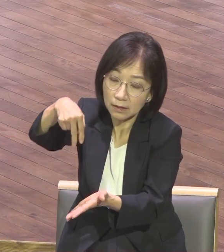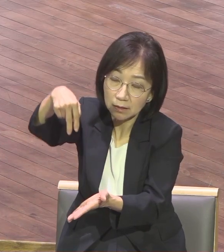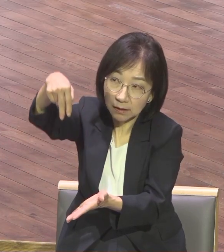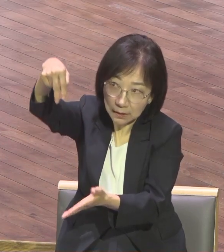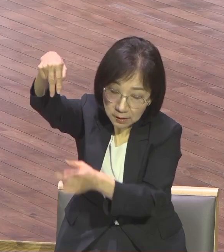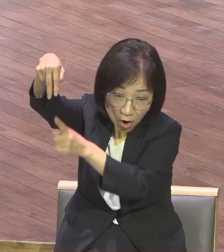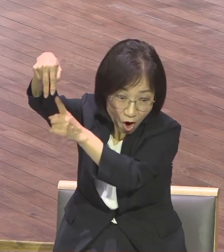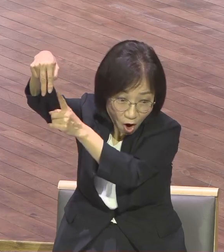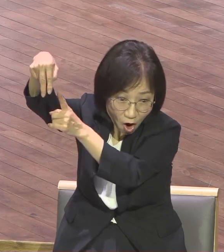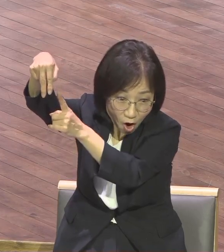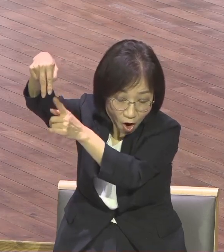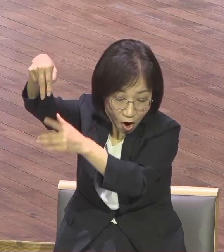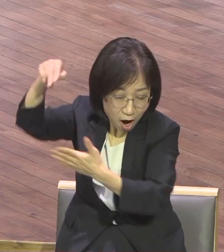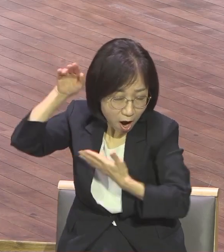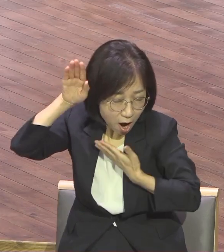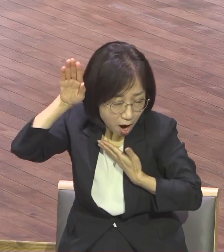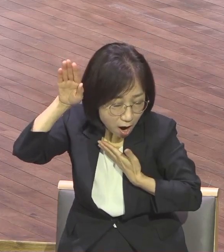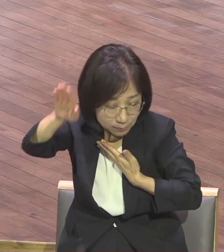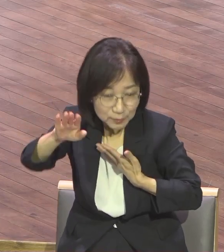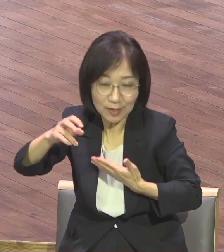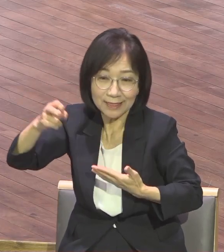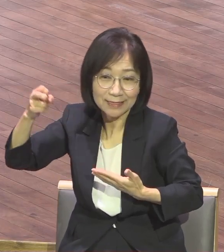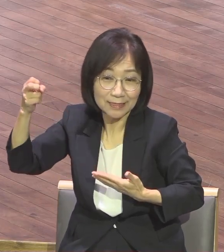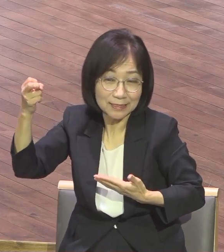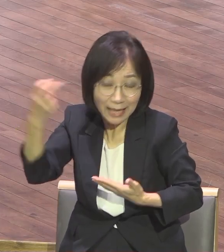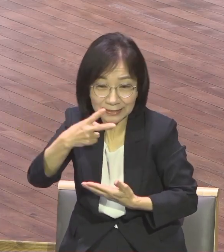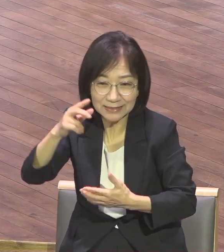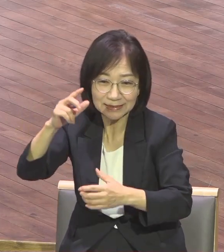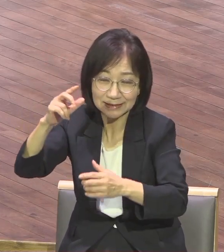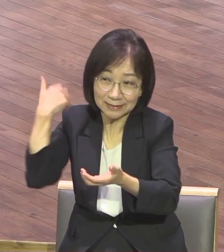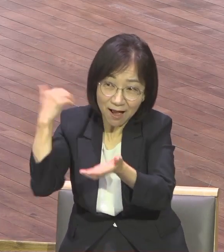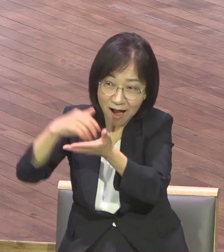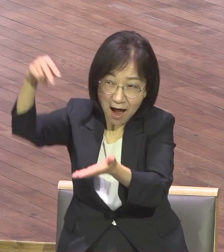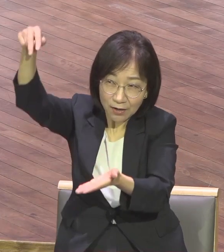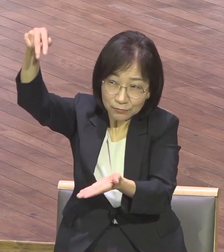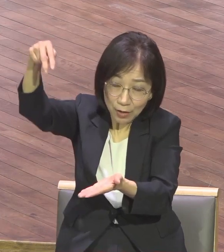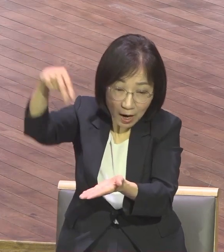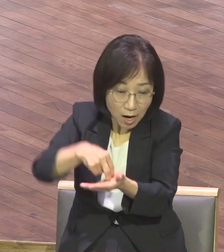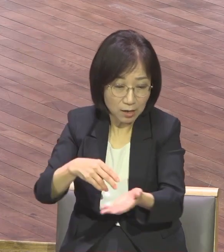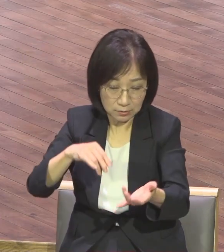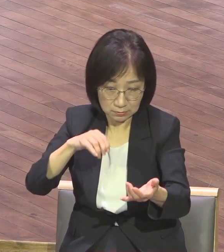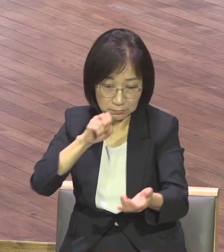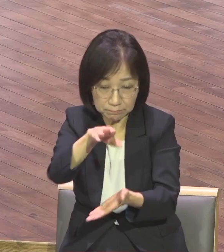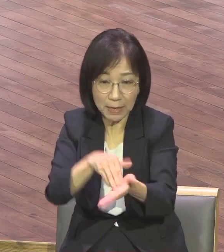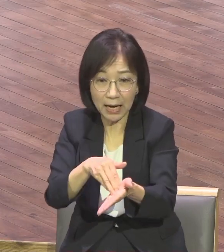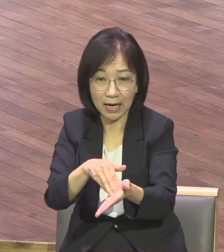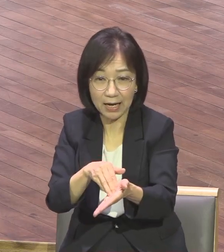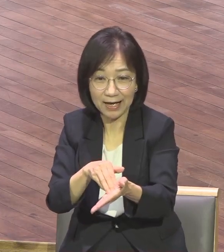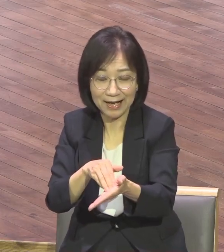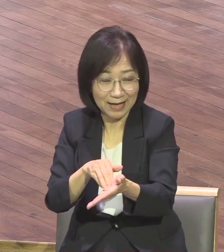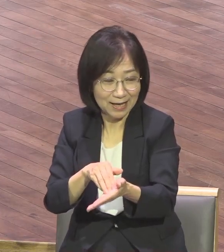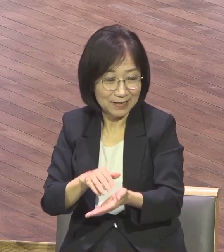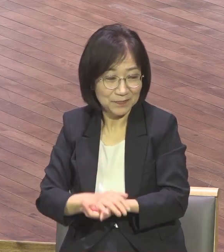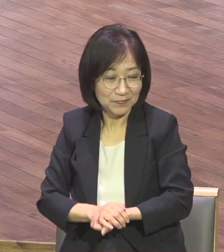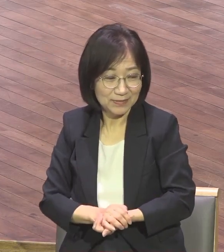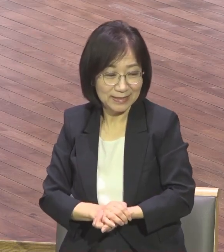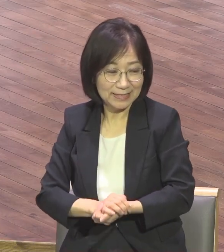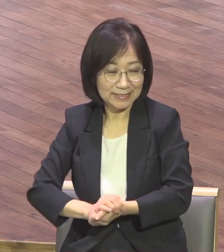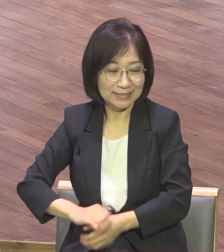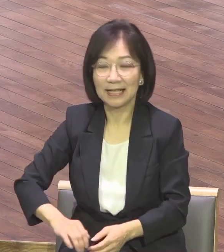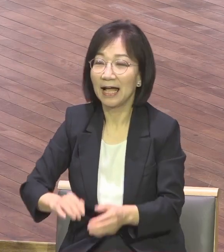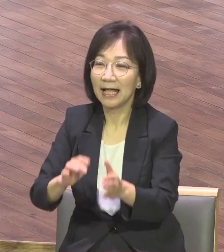이 예수는 하늘로 가신 본 그대로 오시리라 그렇게 말씀을 하셨기 때문에 예수님이